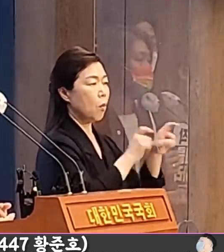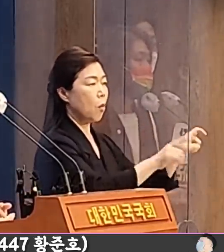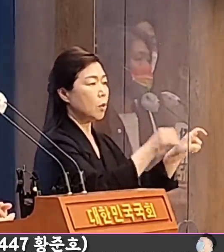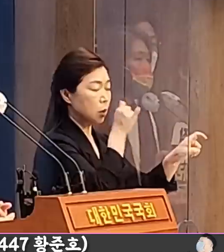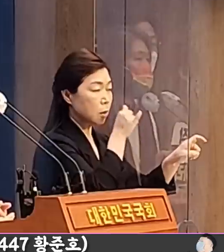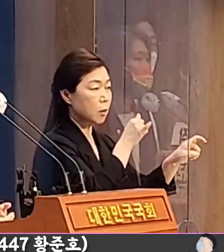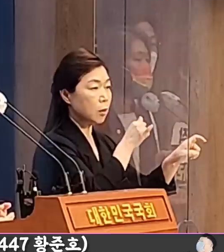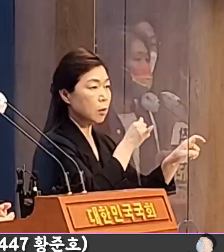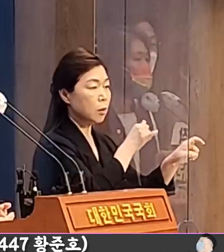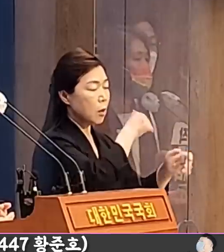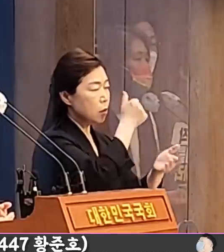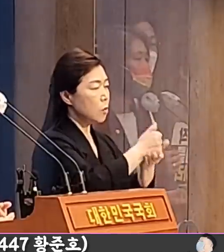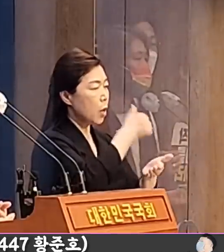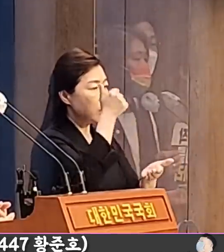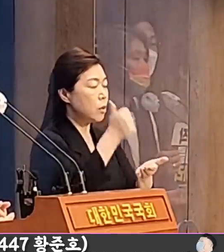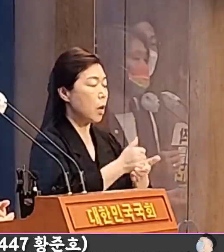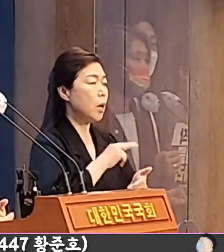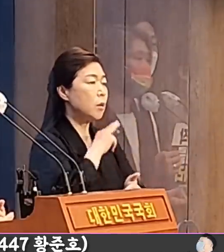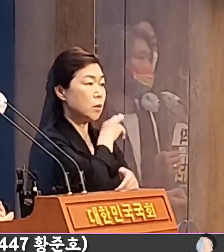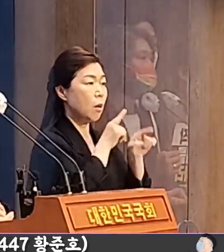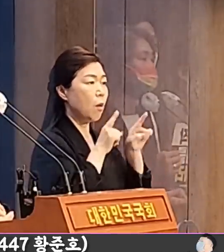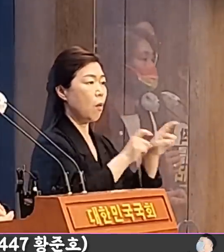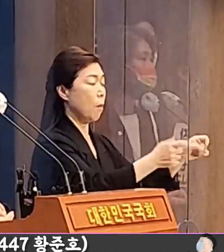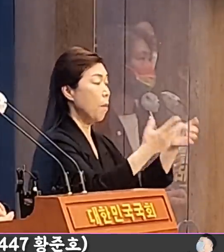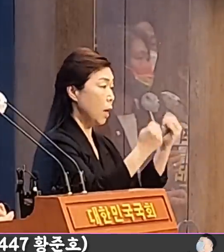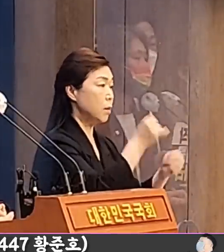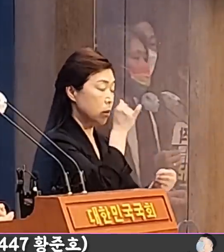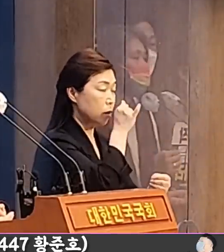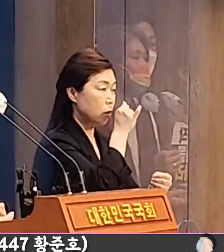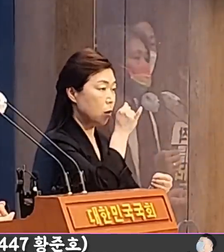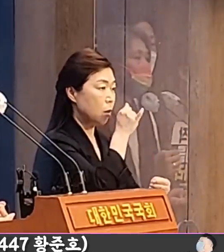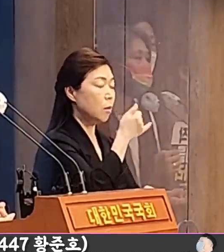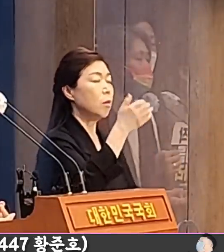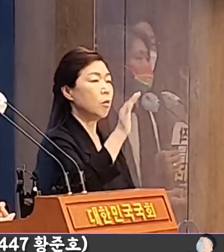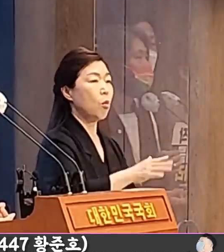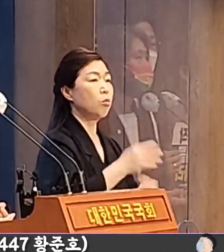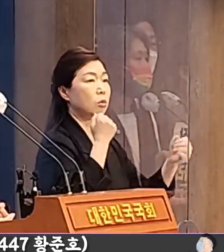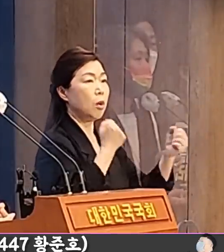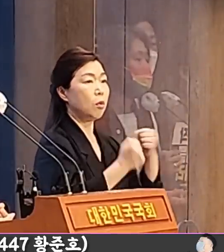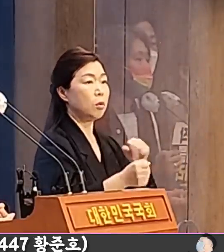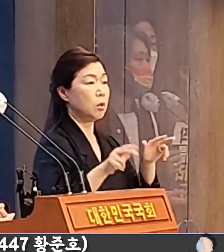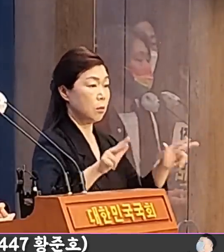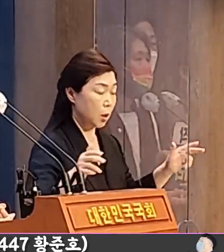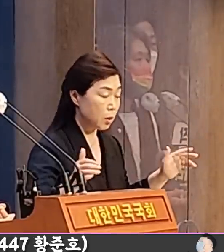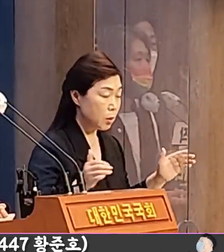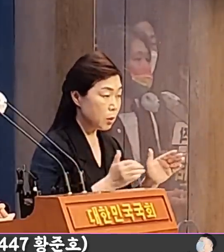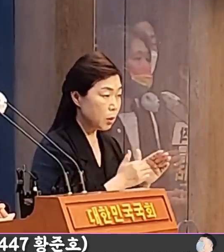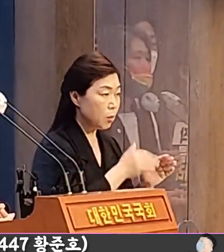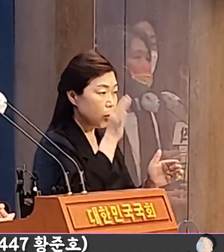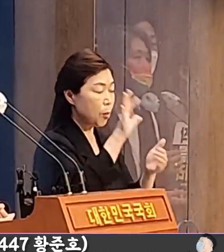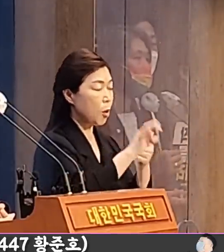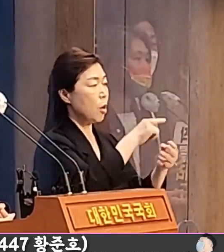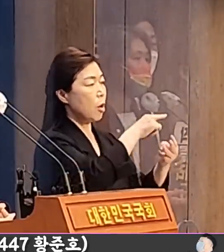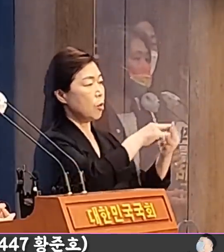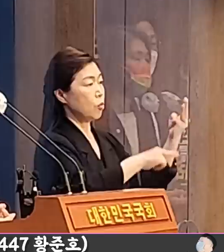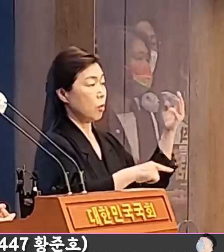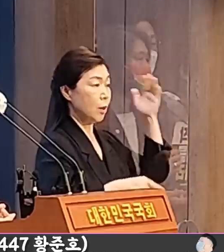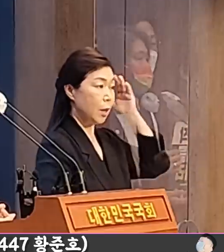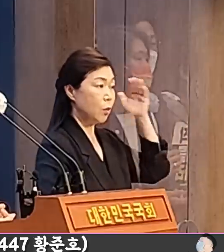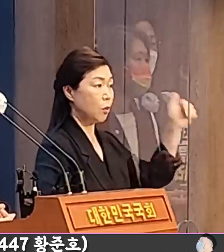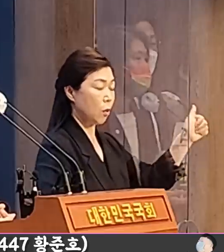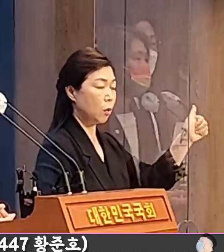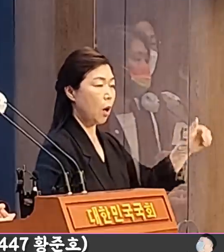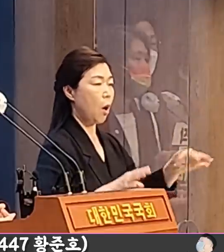범죄 의혹이 제기된 사건들이 굉장히 많이 있었음에도 불구하고 그동안 윤석열